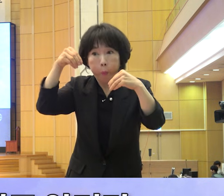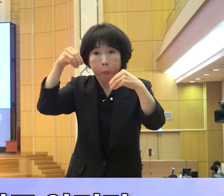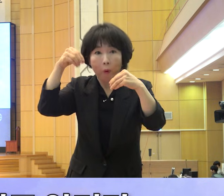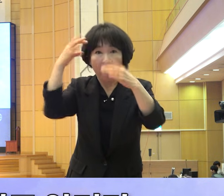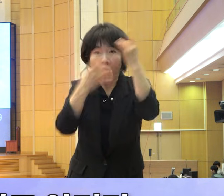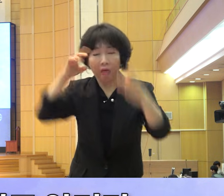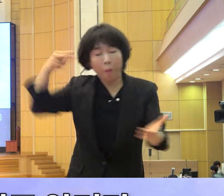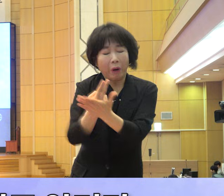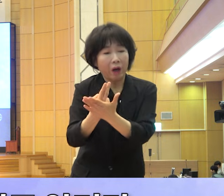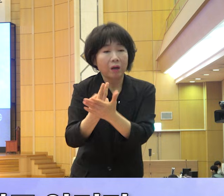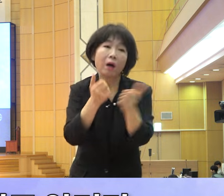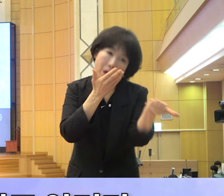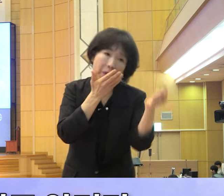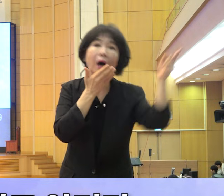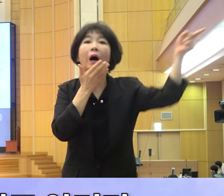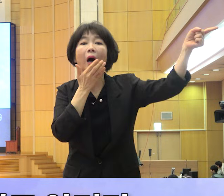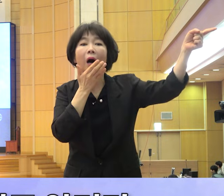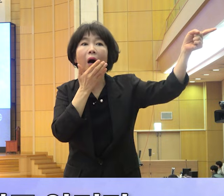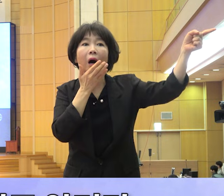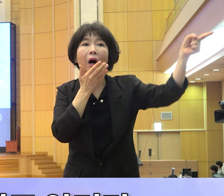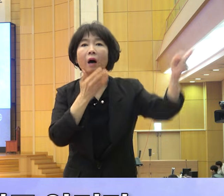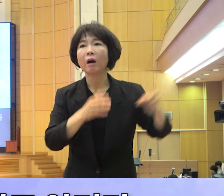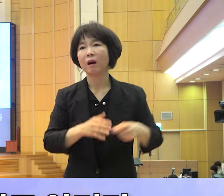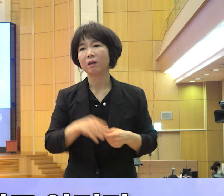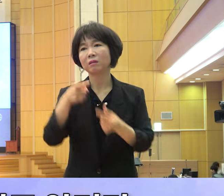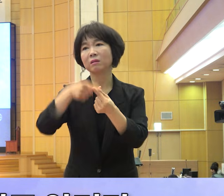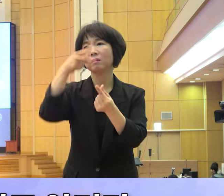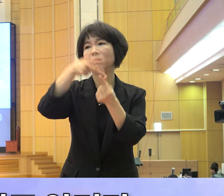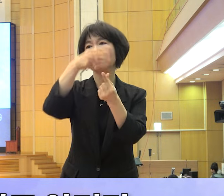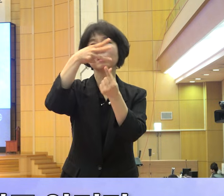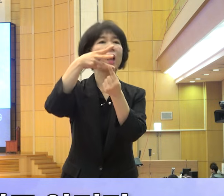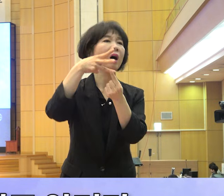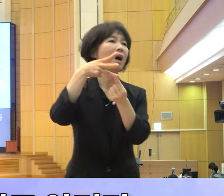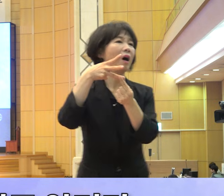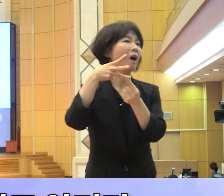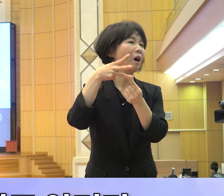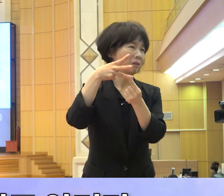경우에 골든타임이 있어요.